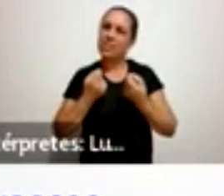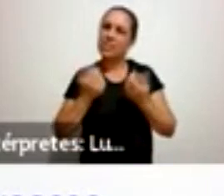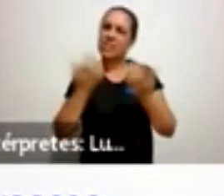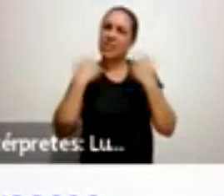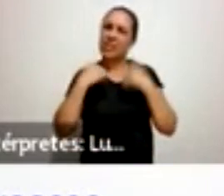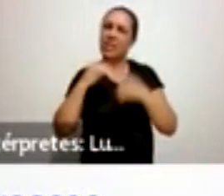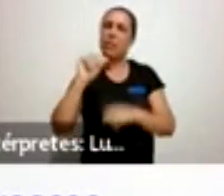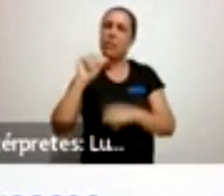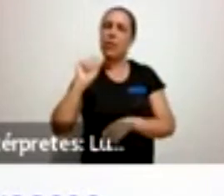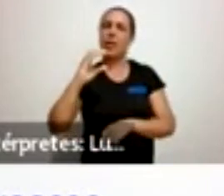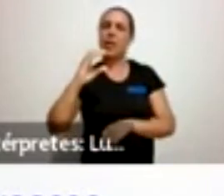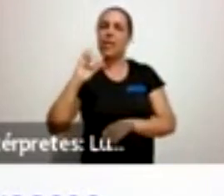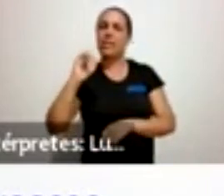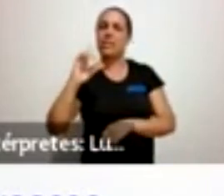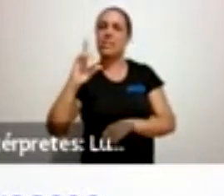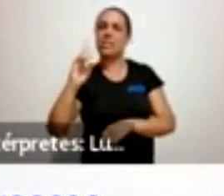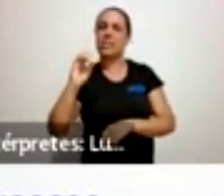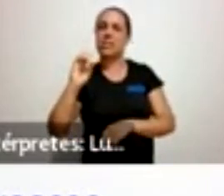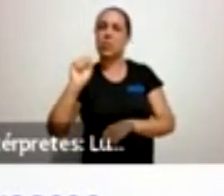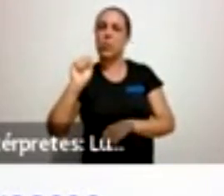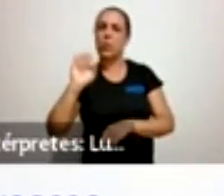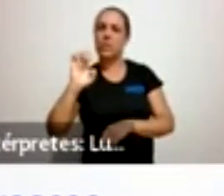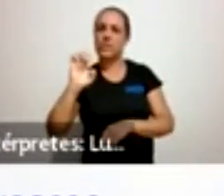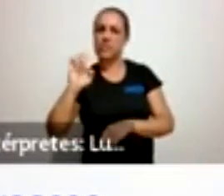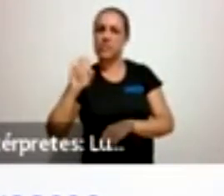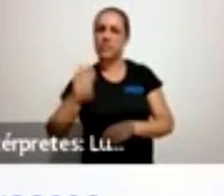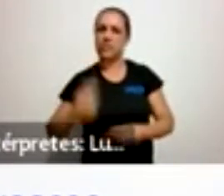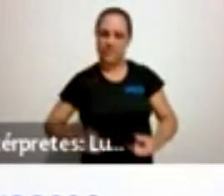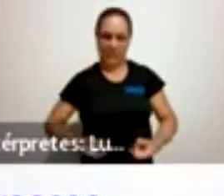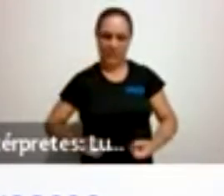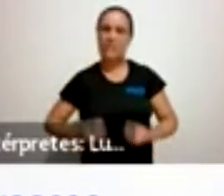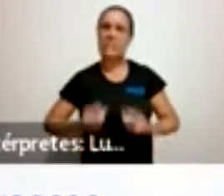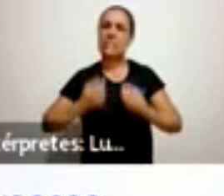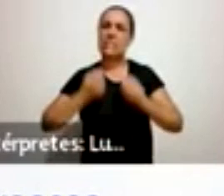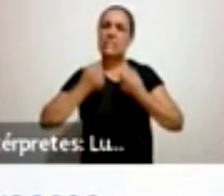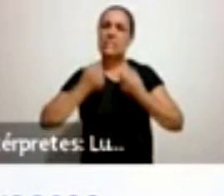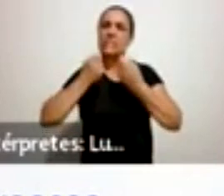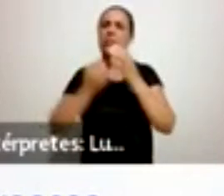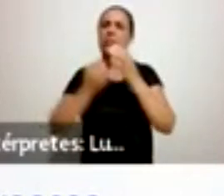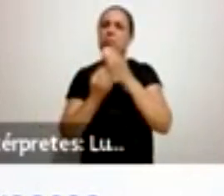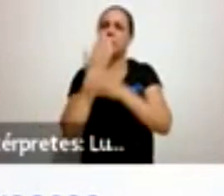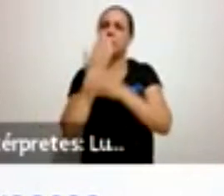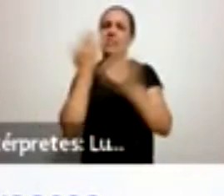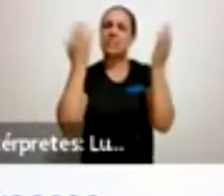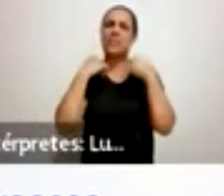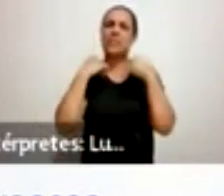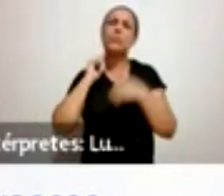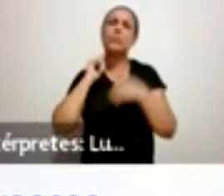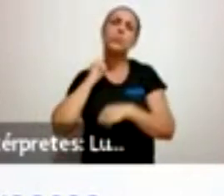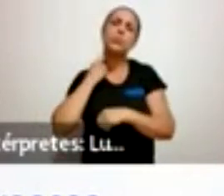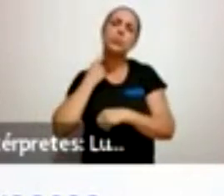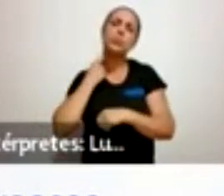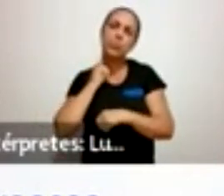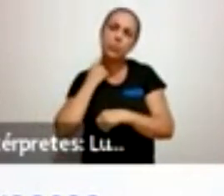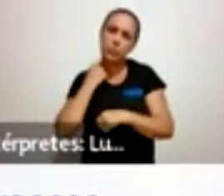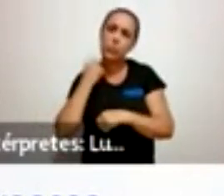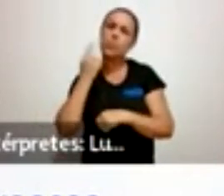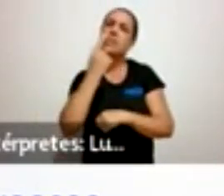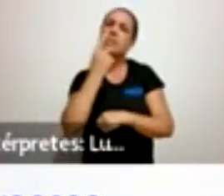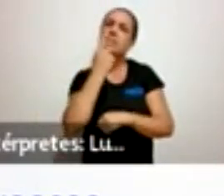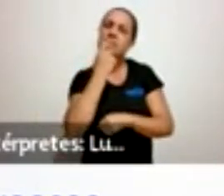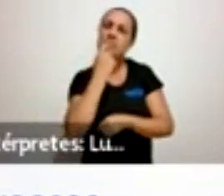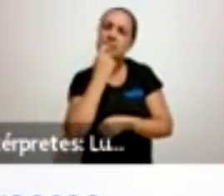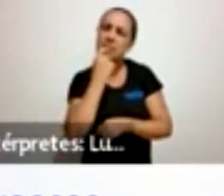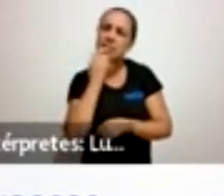hipófise. Em 54, estamos vendo aqui o efeito dos radicais livres, e quando está em acidez no sangue e no